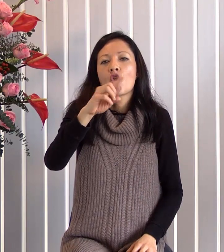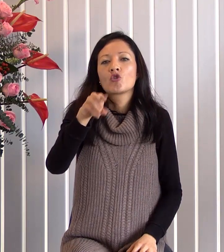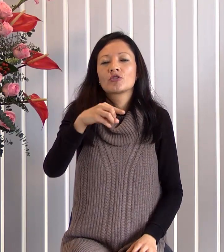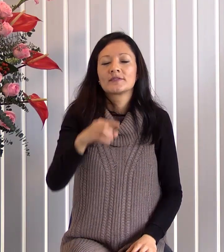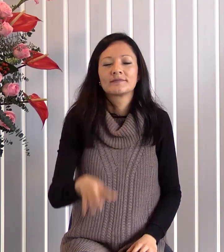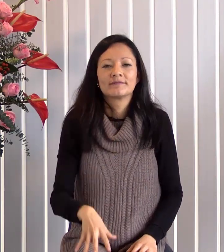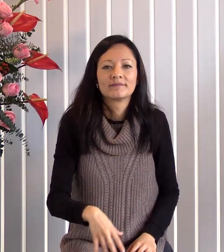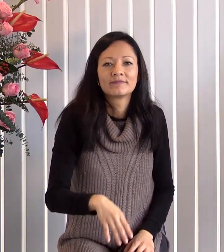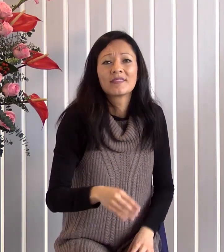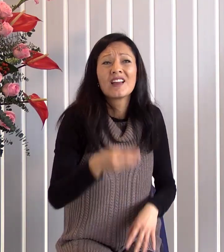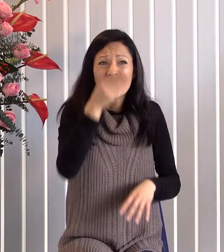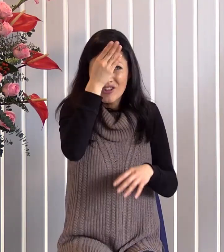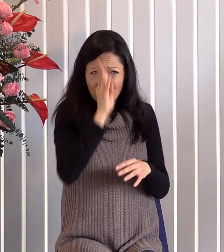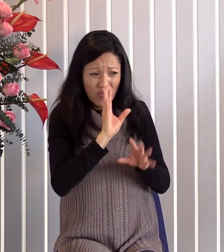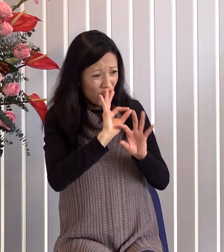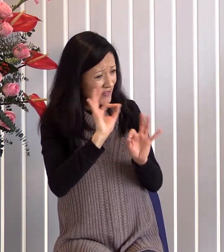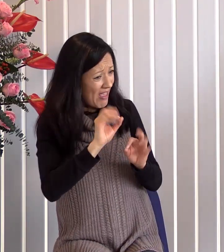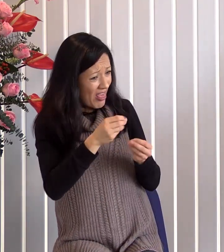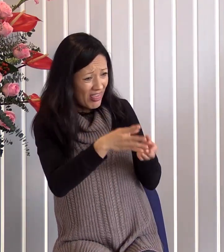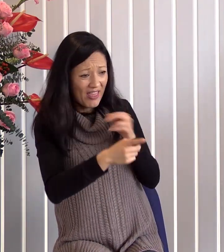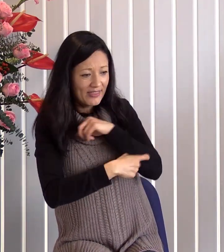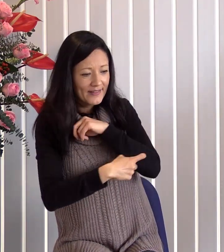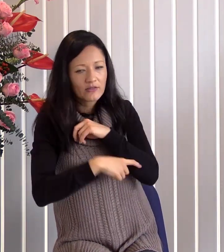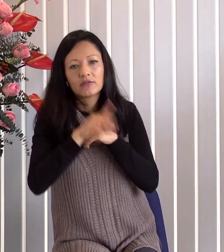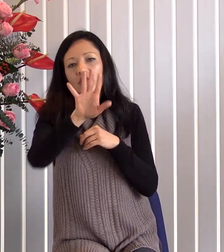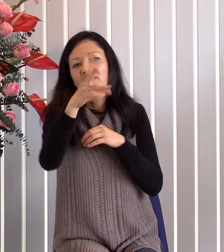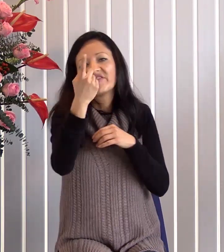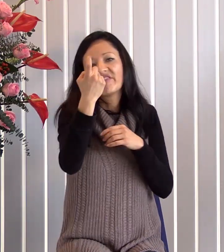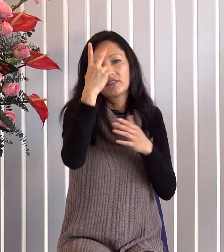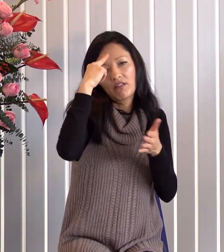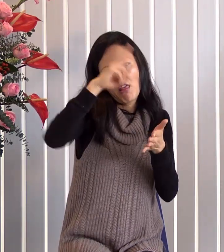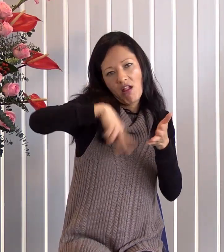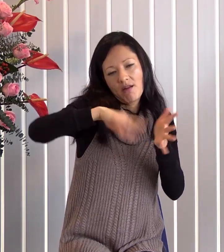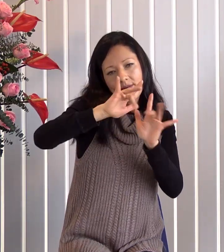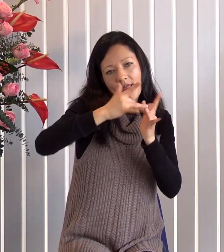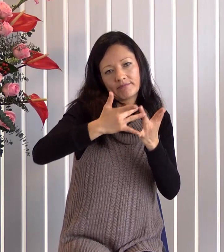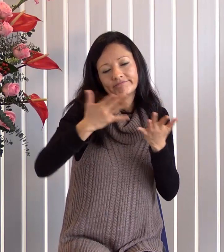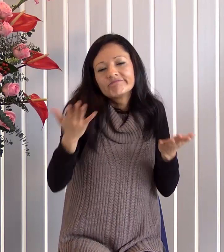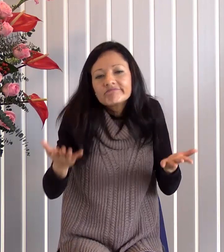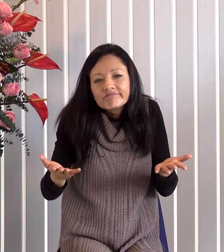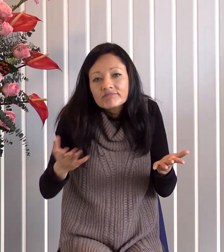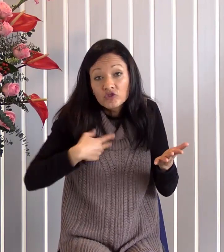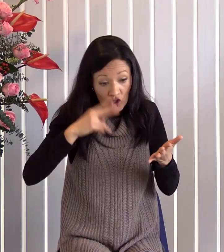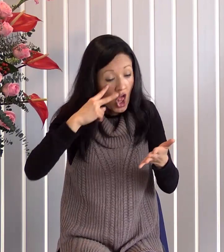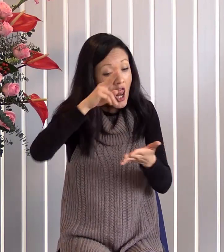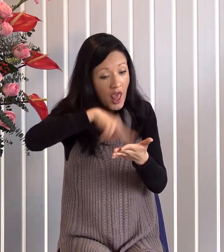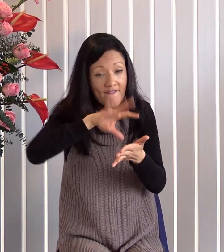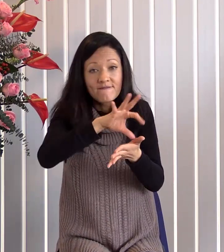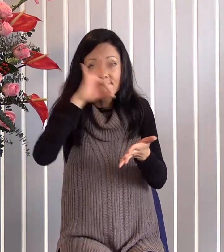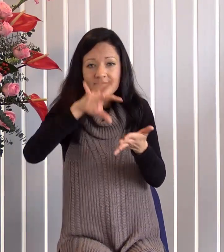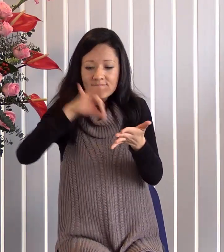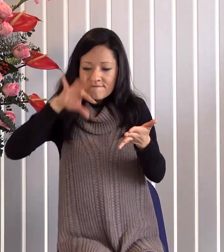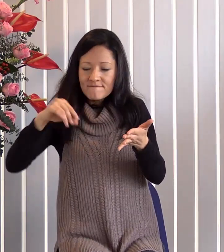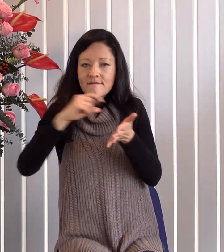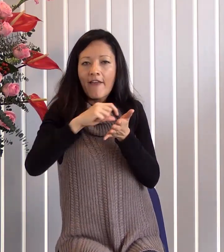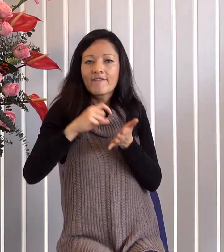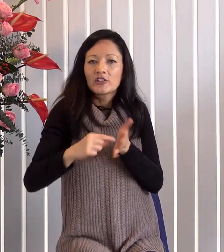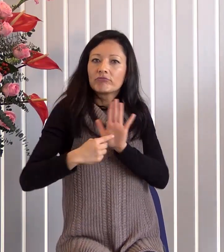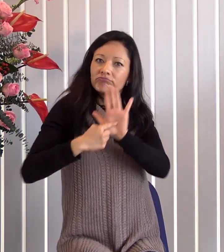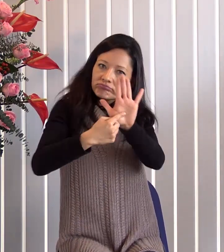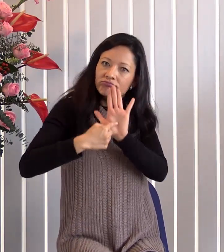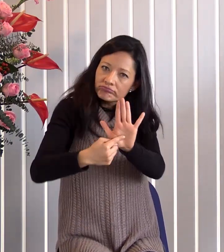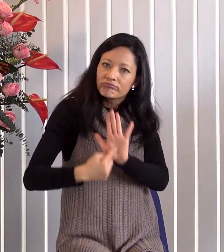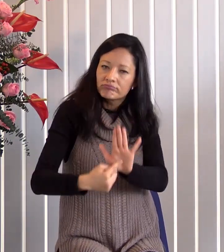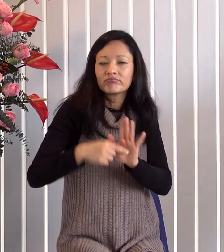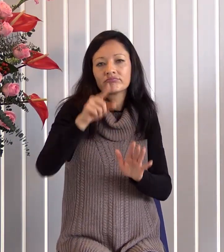No, Dios no tienta. Entonces usted no ha leído la Biblia. Ojo, le estoy leyendo todos los versículos.